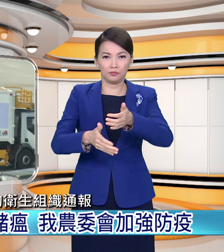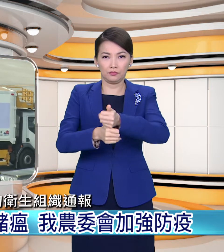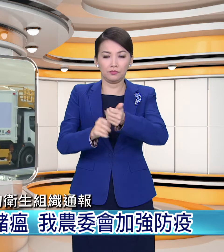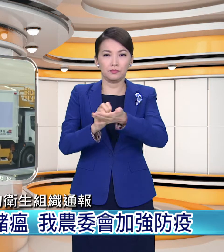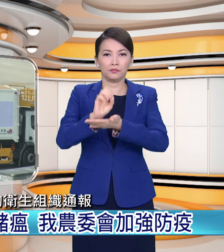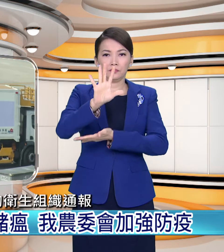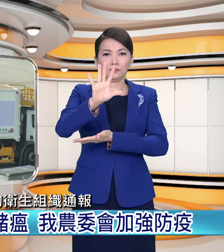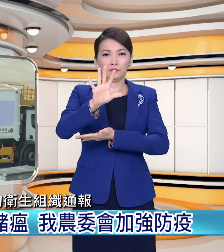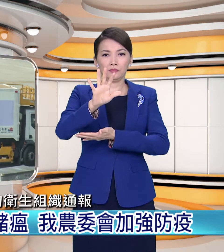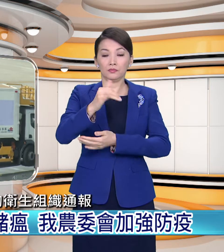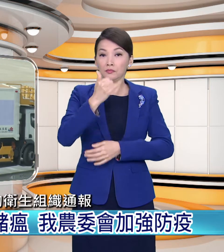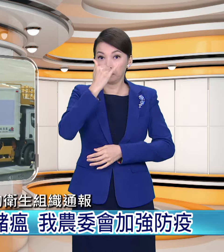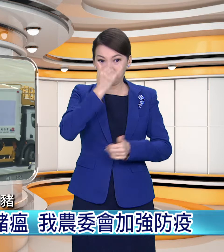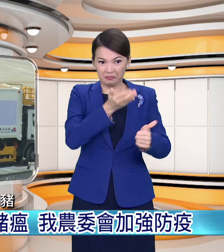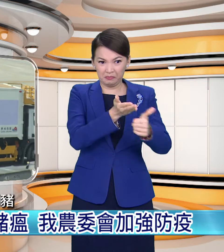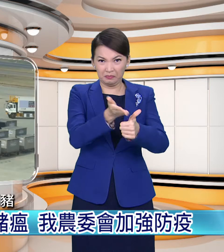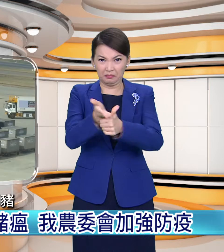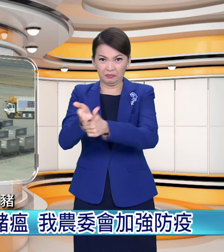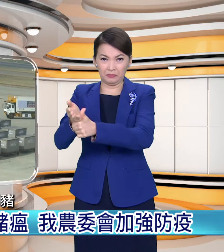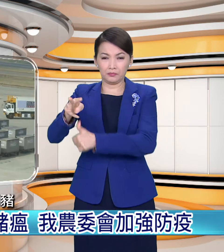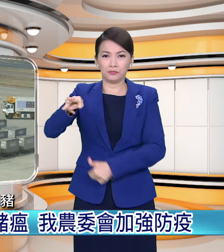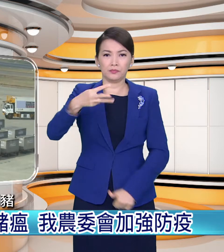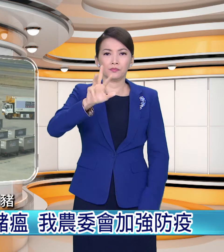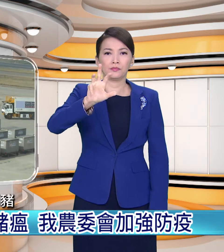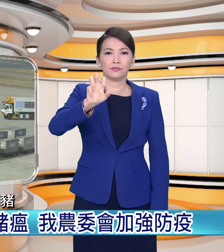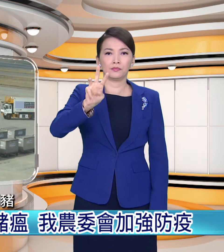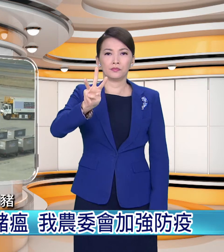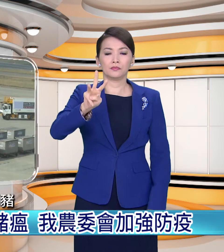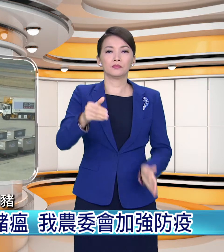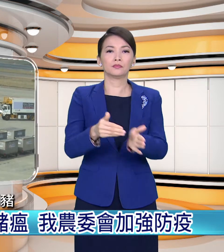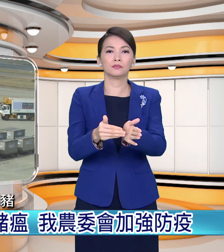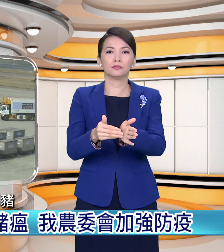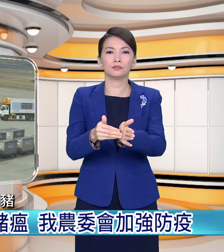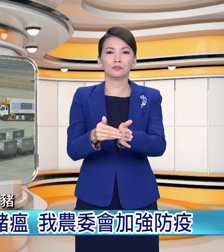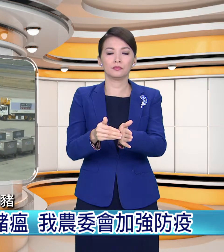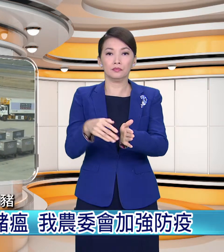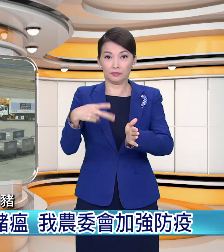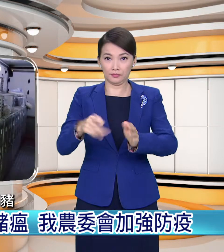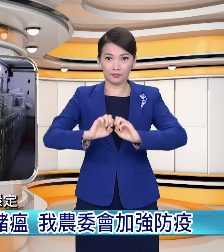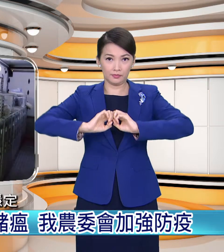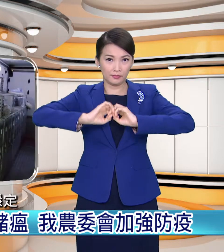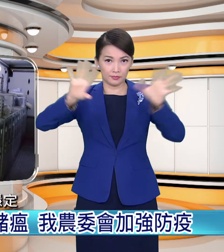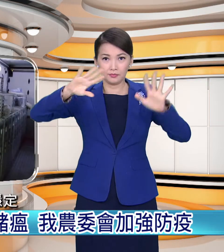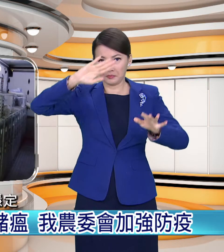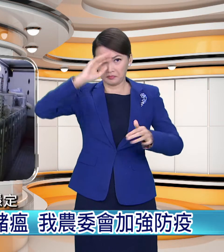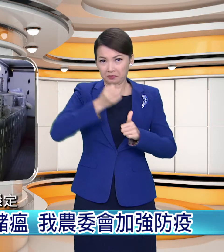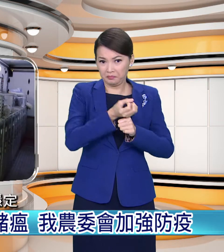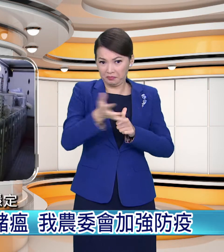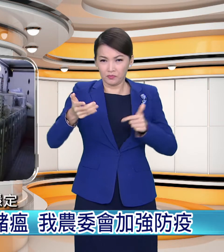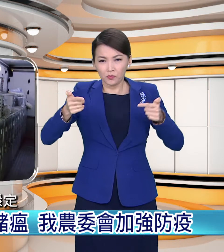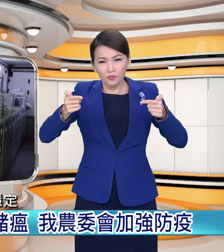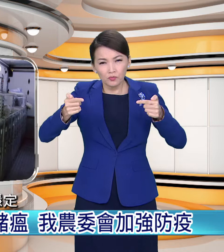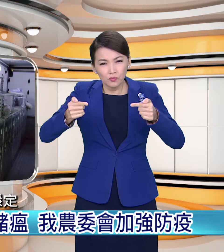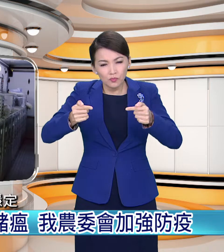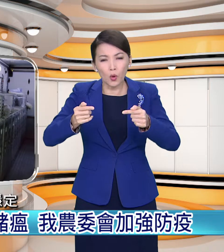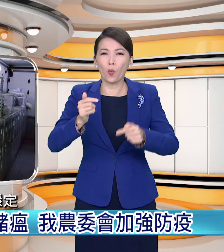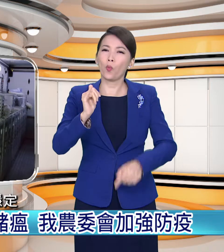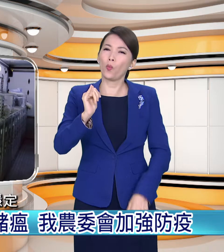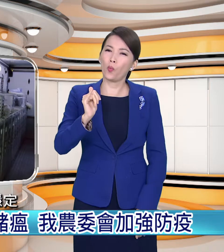组织通报，已经扑杀了383头猪，并称疫情已经稳定。不